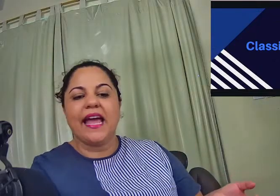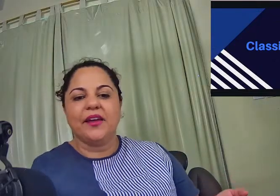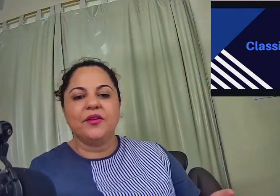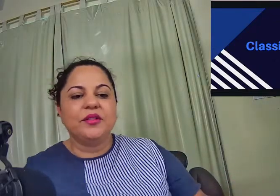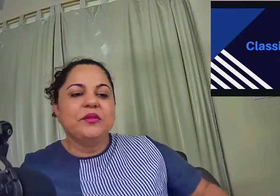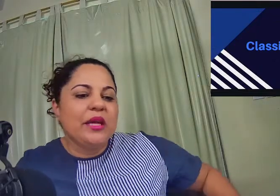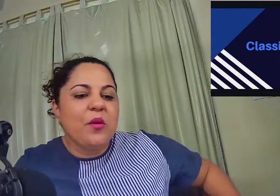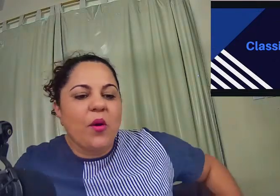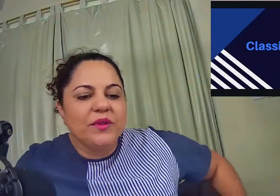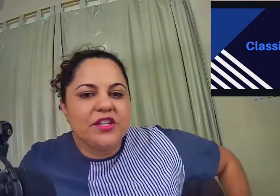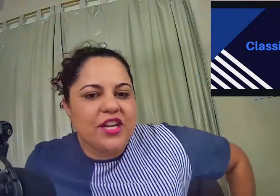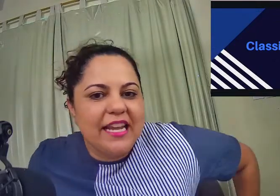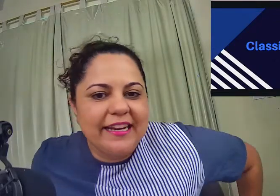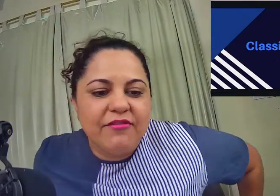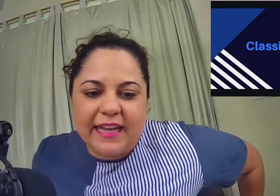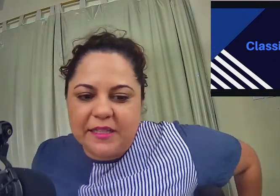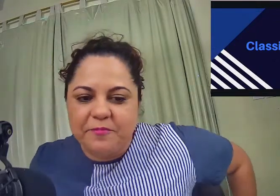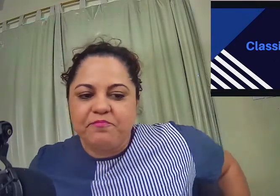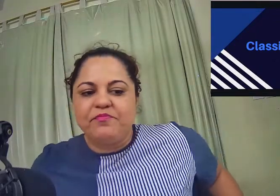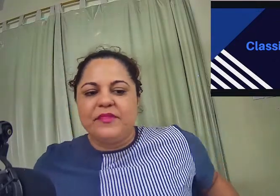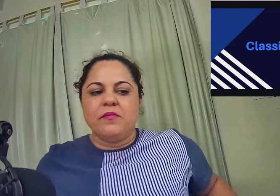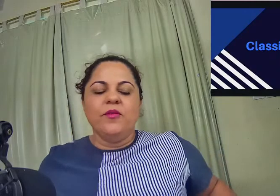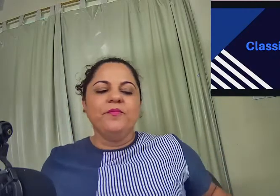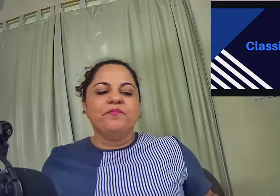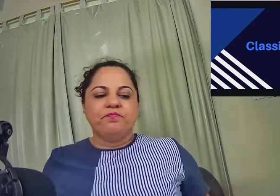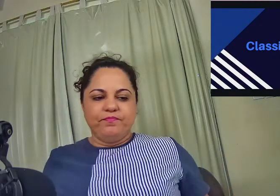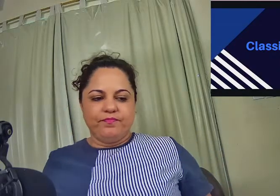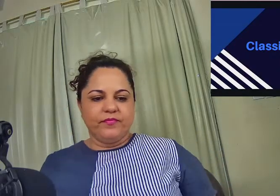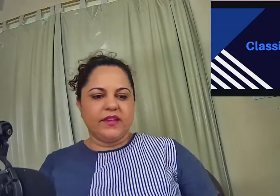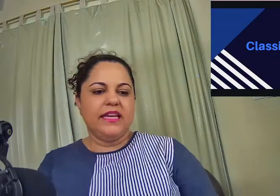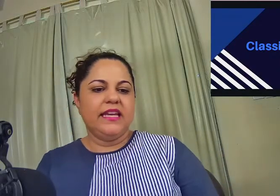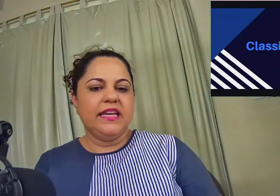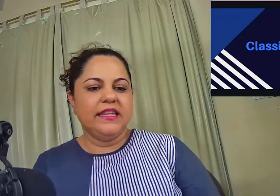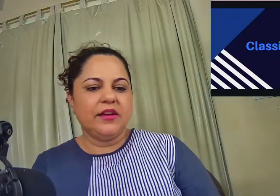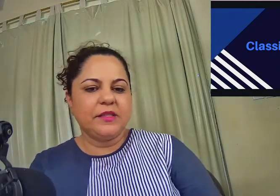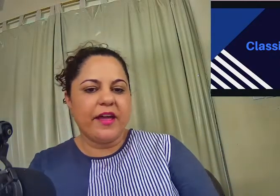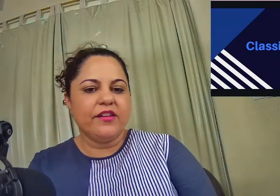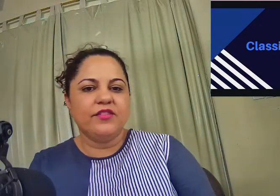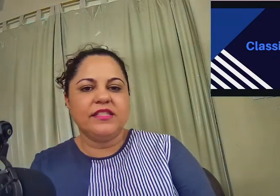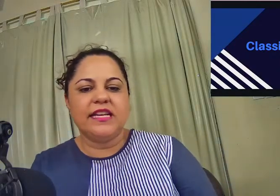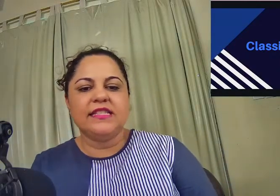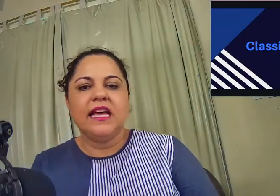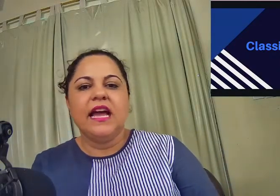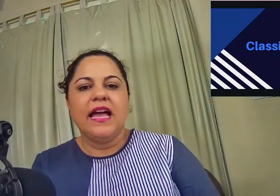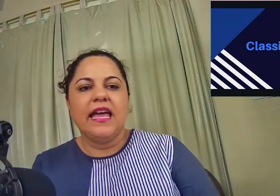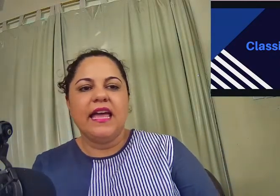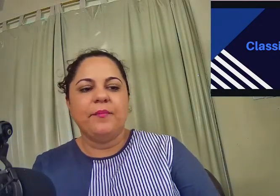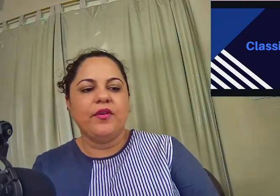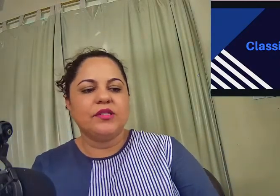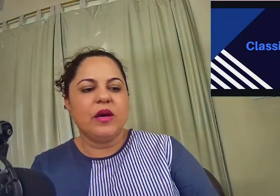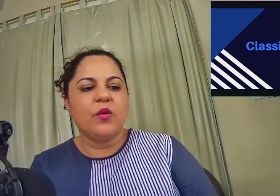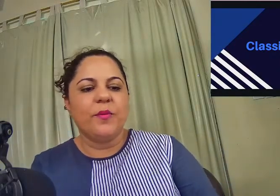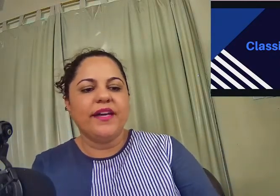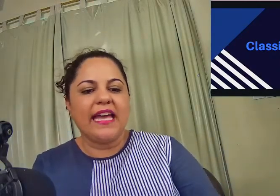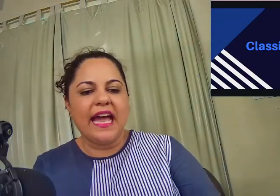técnico, não tem como deixá-la gravada, tá bom? Então, espero que vocês possam acompanhar,